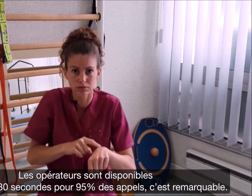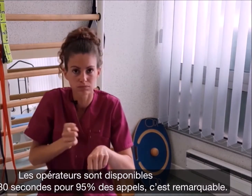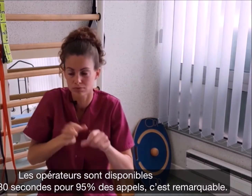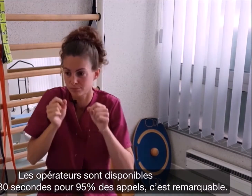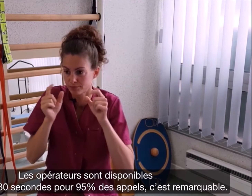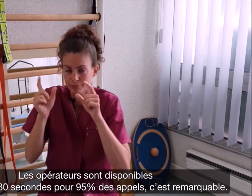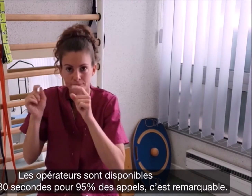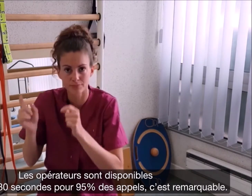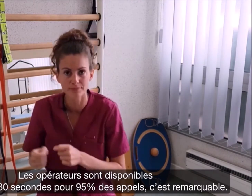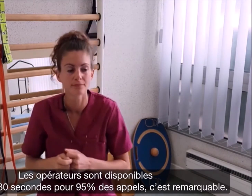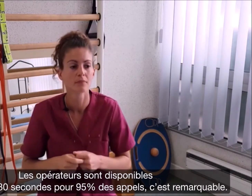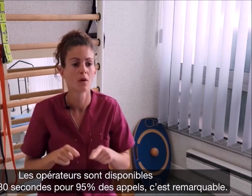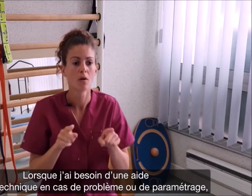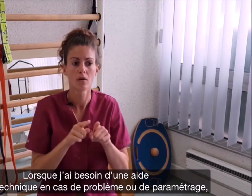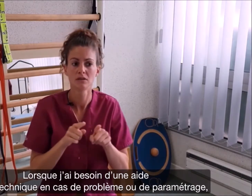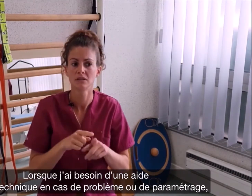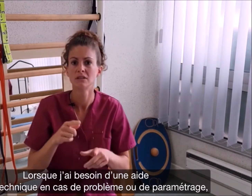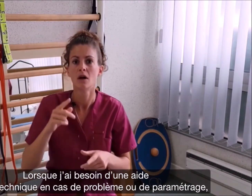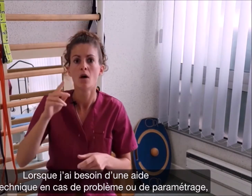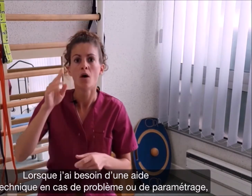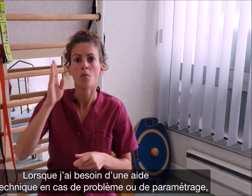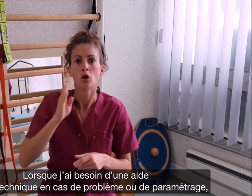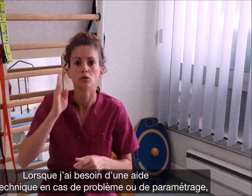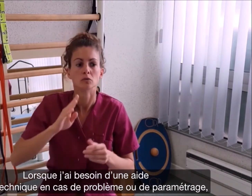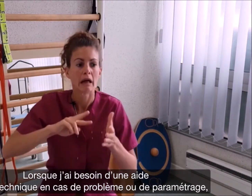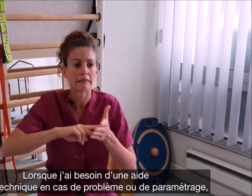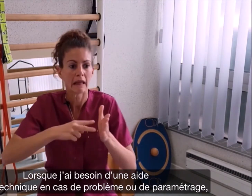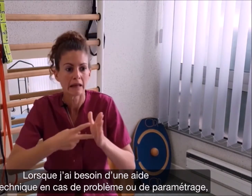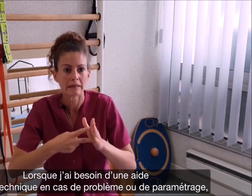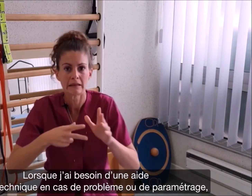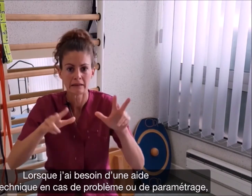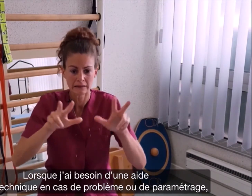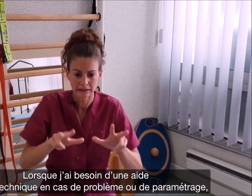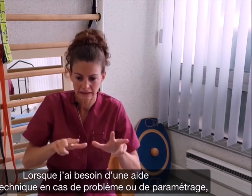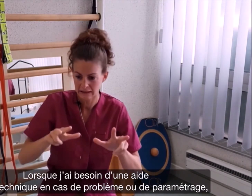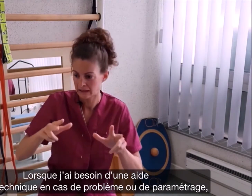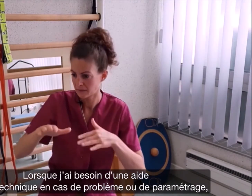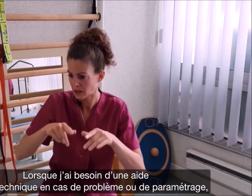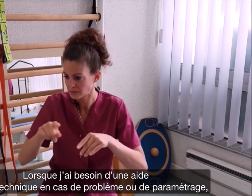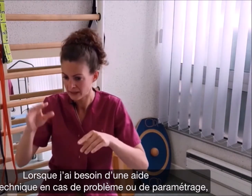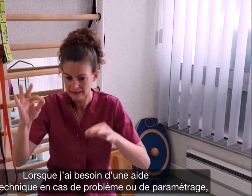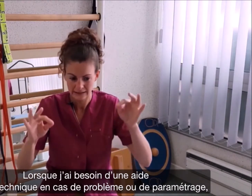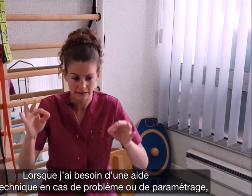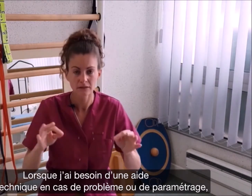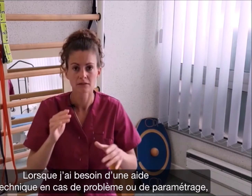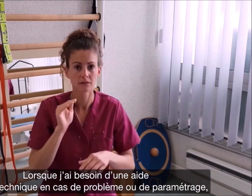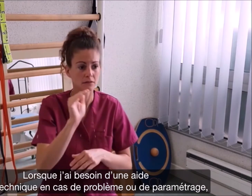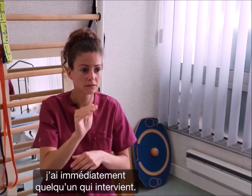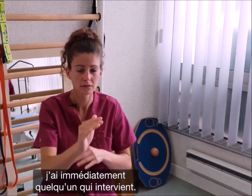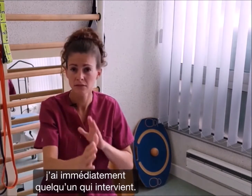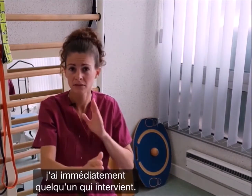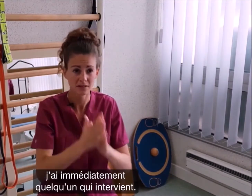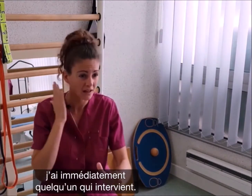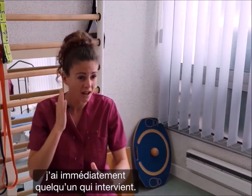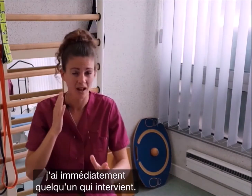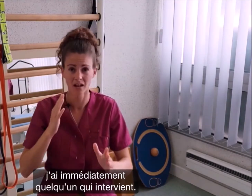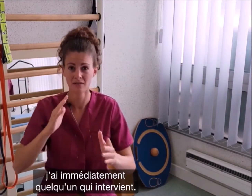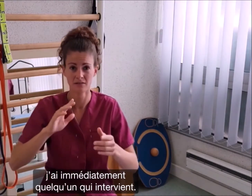remarquable. Lorsque j'ai besoin d'une aide d'ordre technique, en cas de problème ou de paramétrage, j'ai immédiatement quelqu'un qui